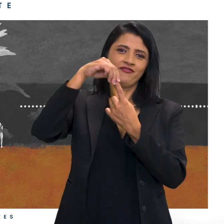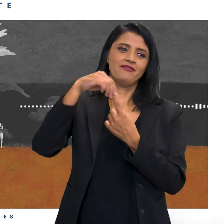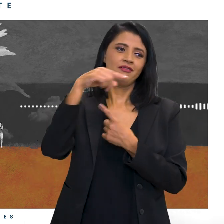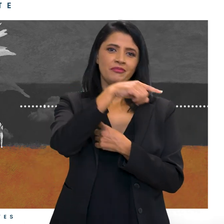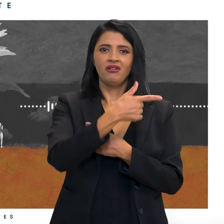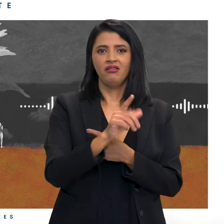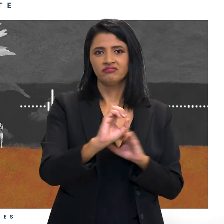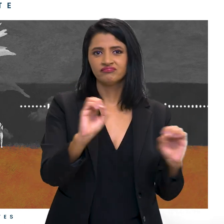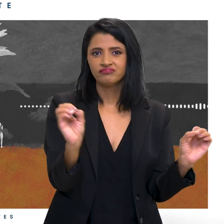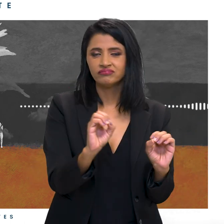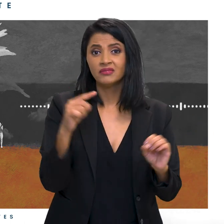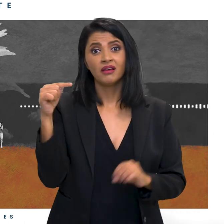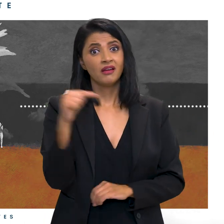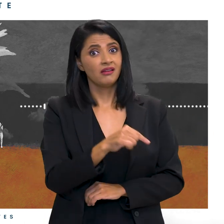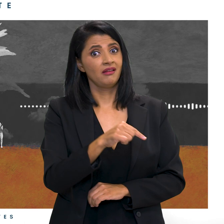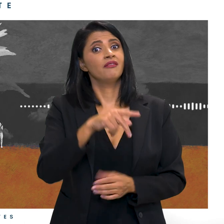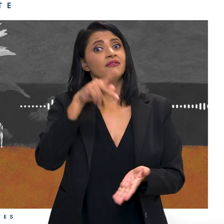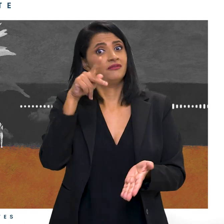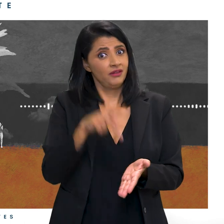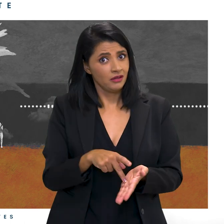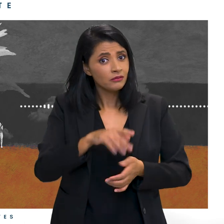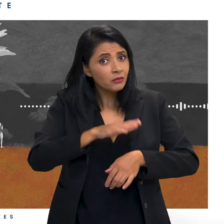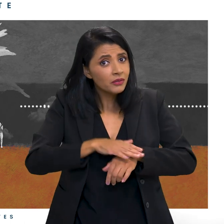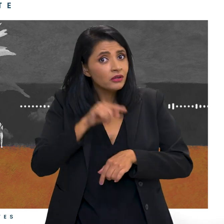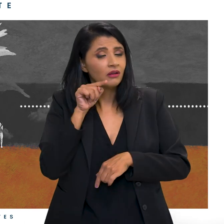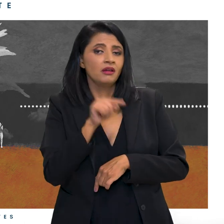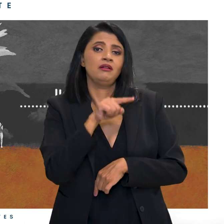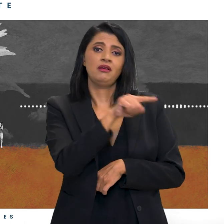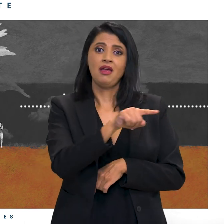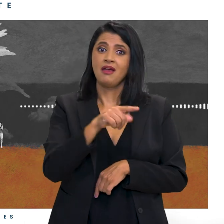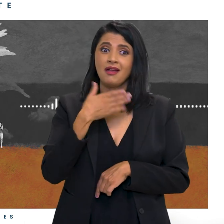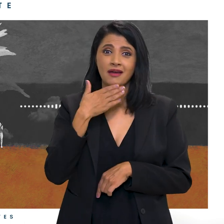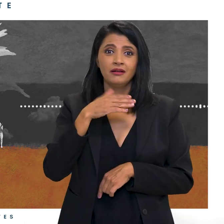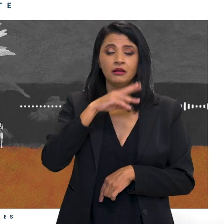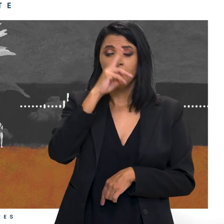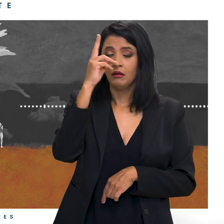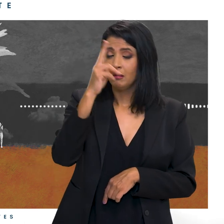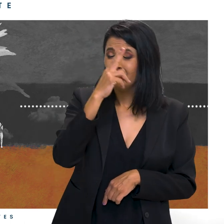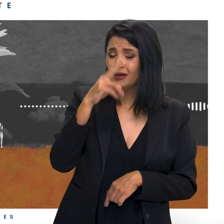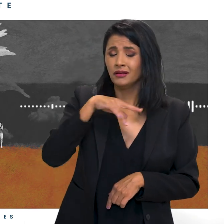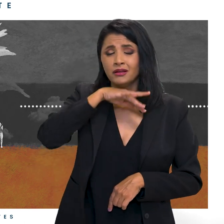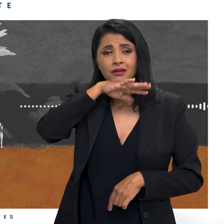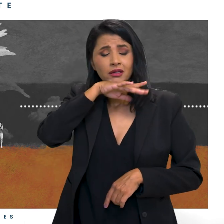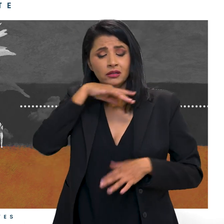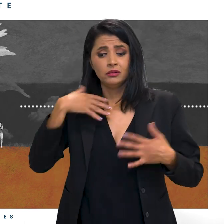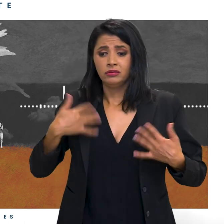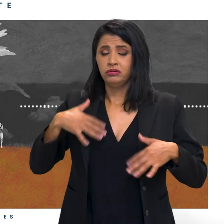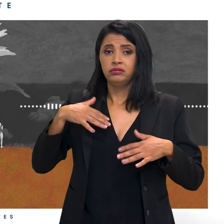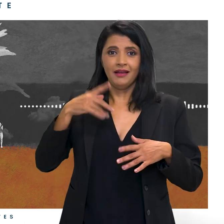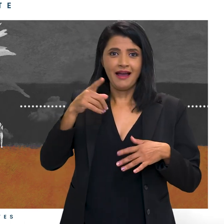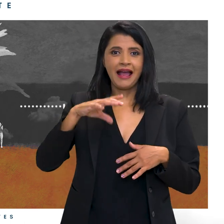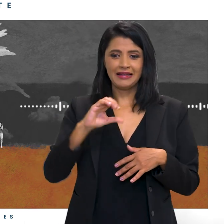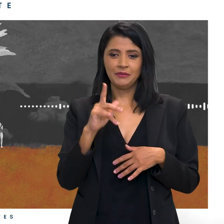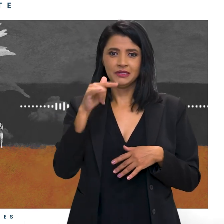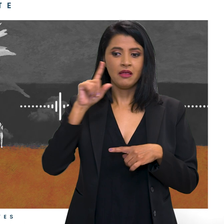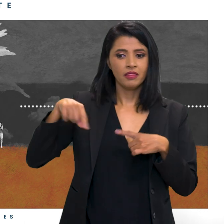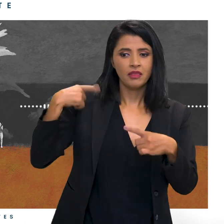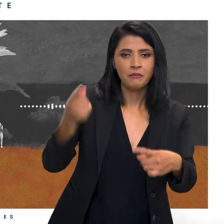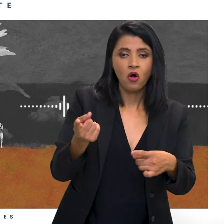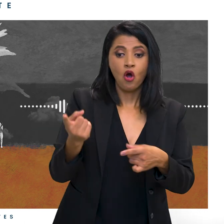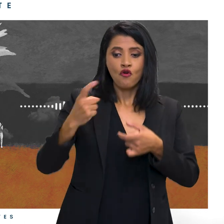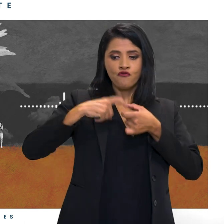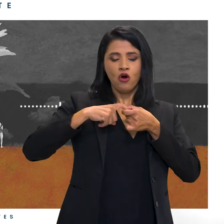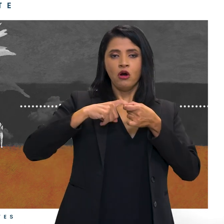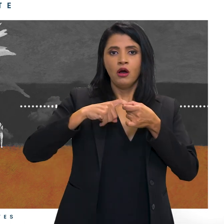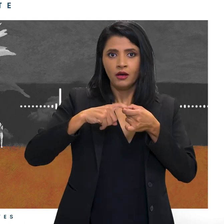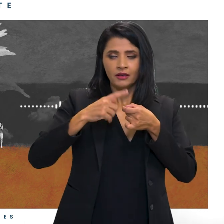deu prioridade e não deu para Ana. E a Ana, na verdade, naquele momento, ela ainda estava nesse processo da